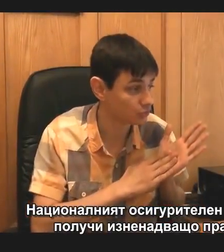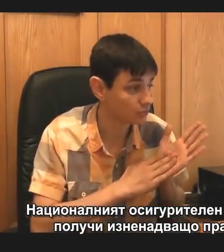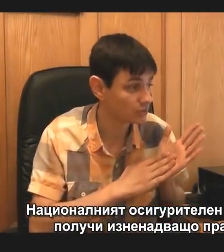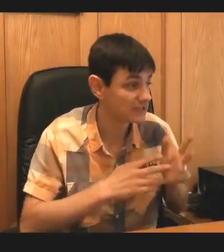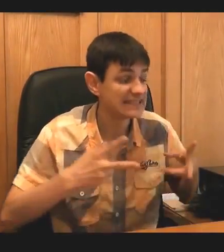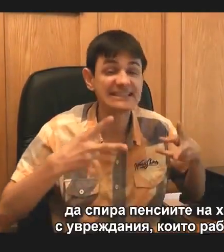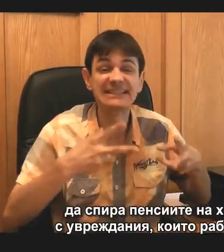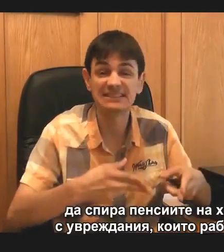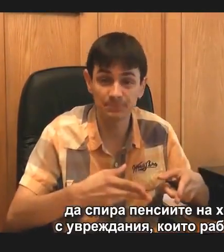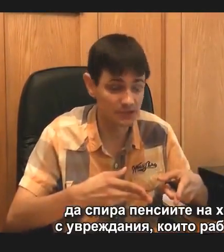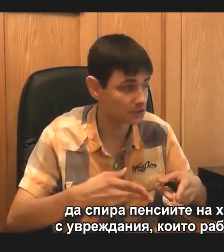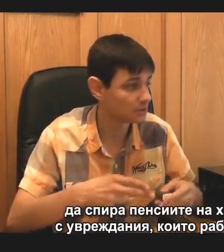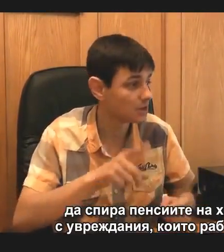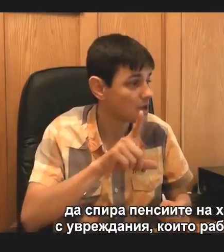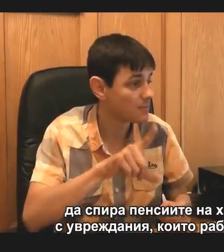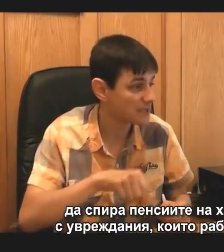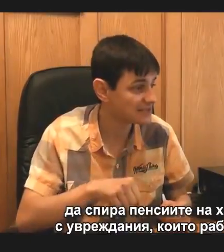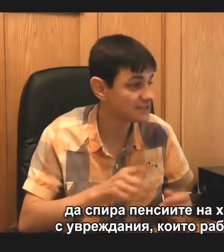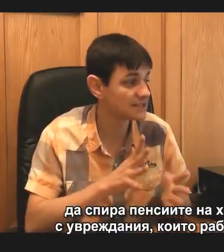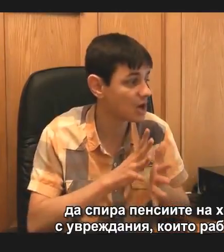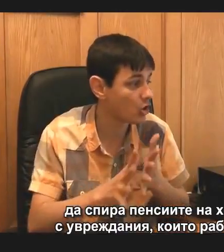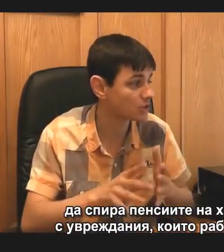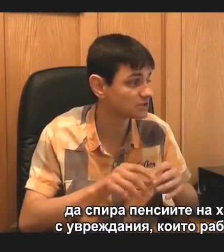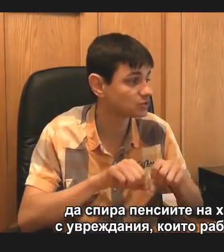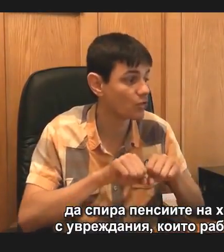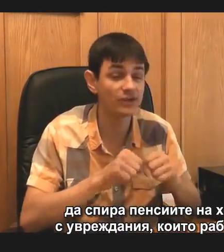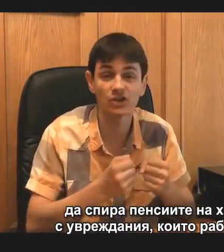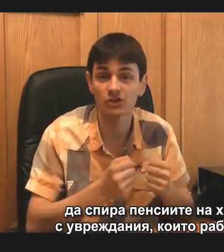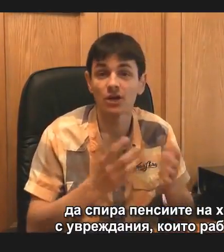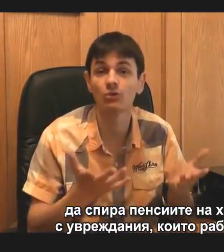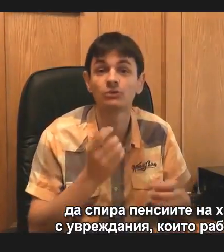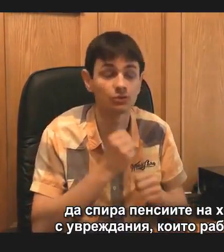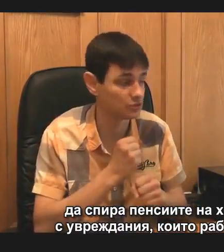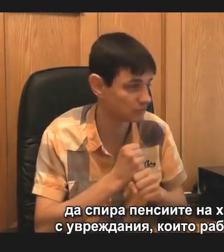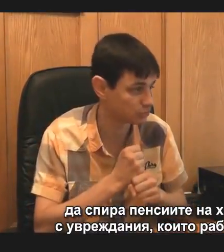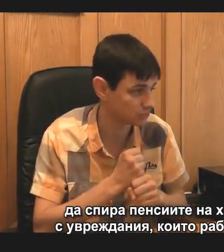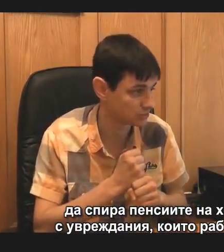да спира пенсиите на хора с увреждения, които работят.